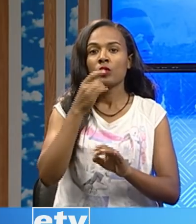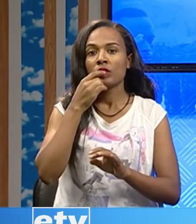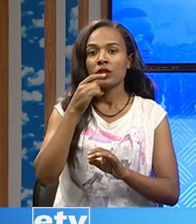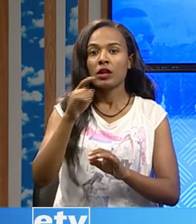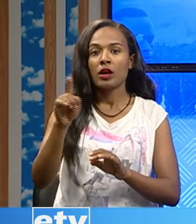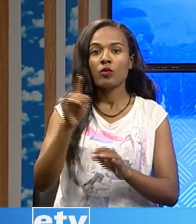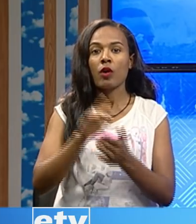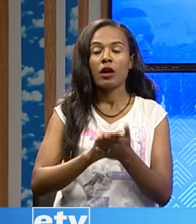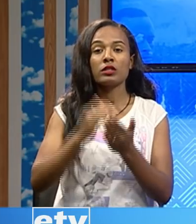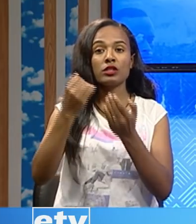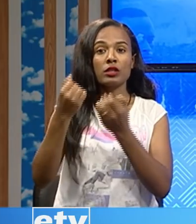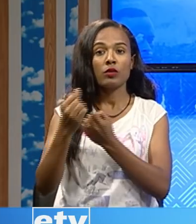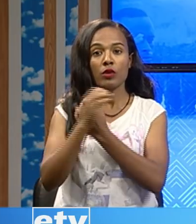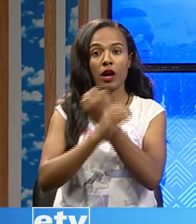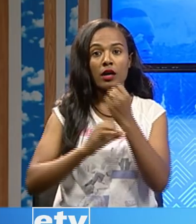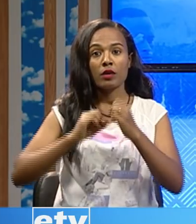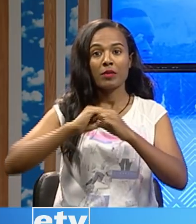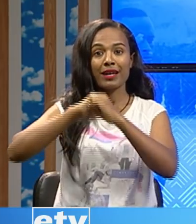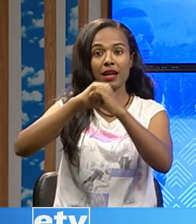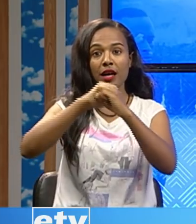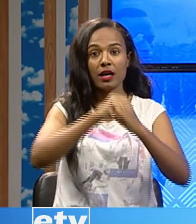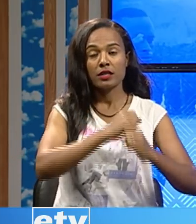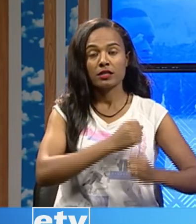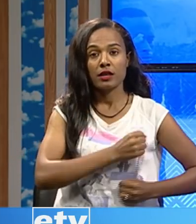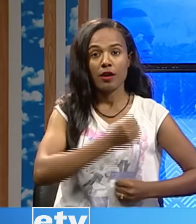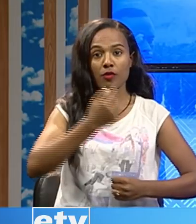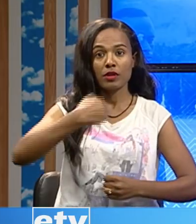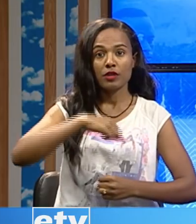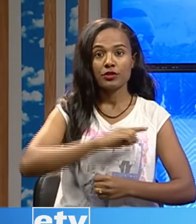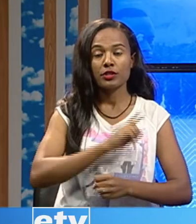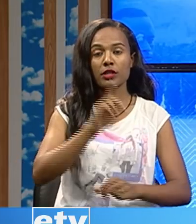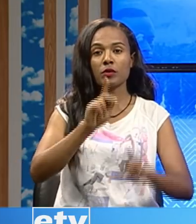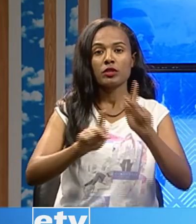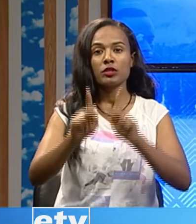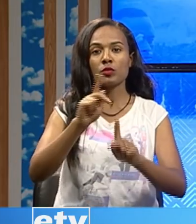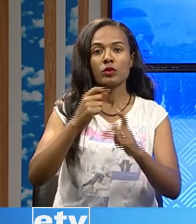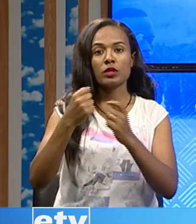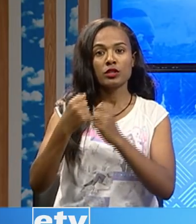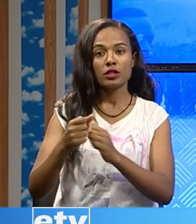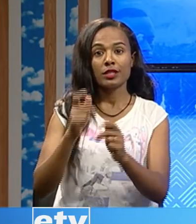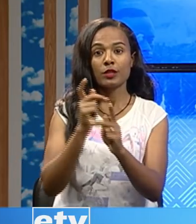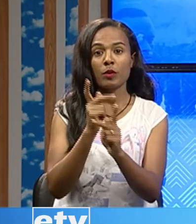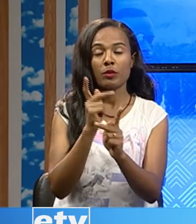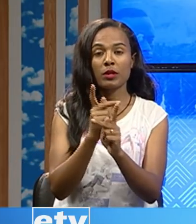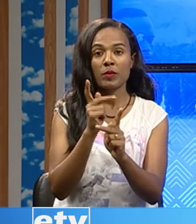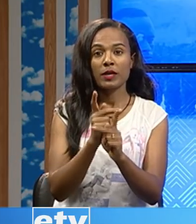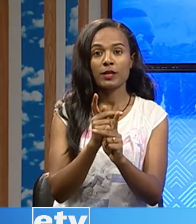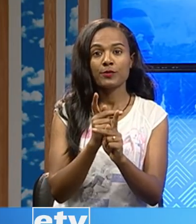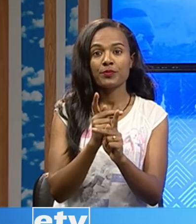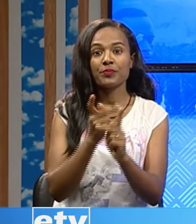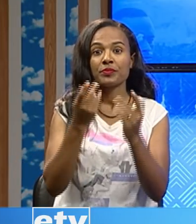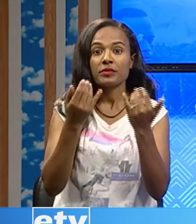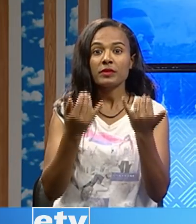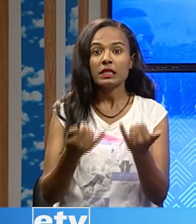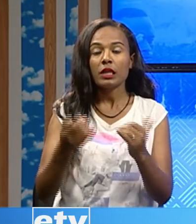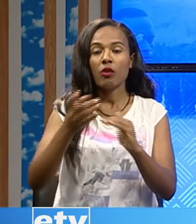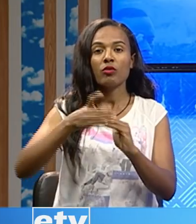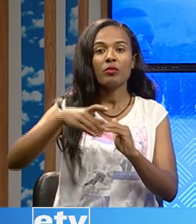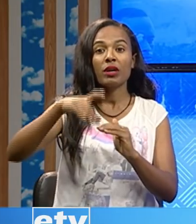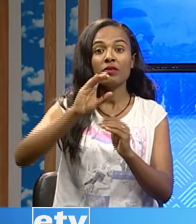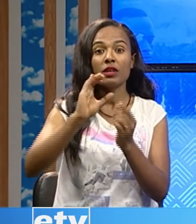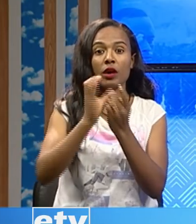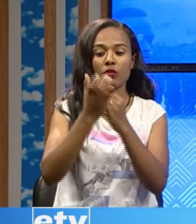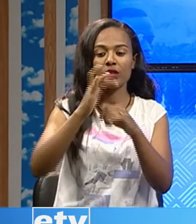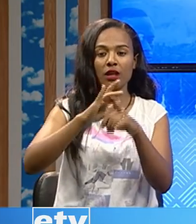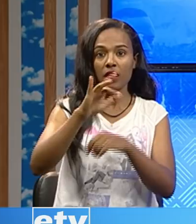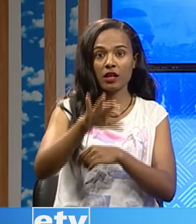ተናግረዋል። ጀግናው የሀገር መከላከያ ሰራዊታችን የህብረተሰቡን ደጀንነት በመጠበቅ አሁንም በከፍተኛ ተጋድሎ ላይ